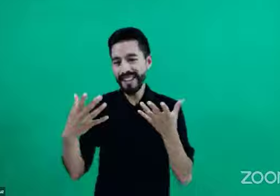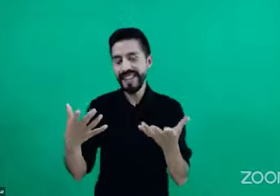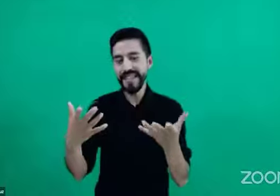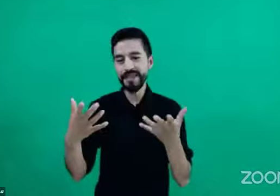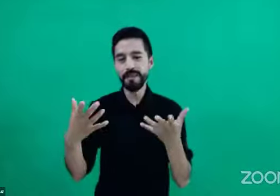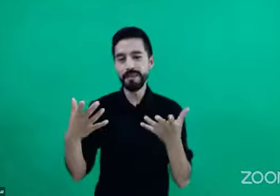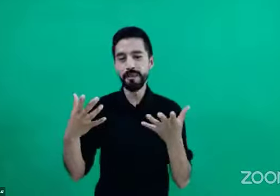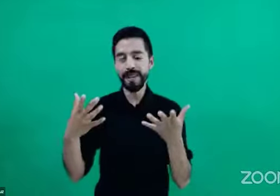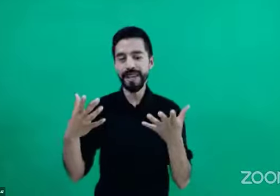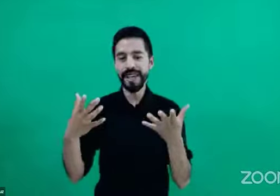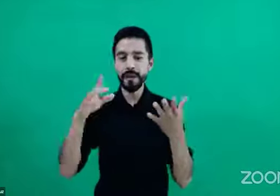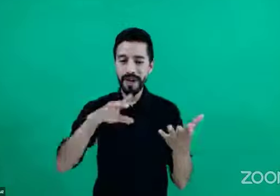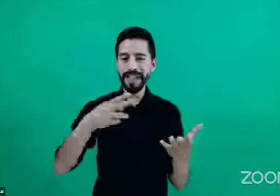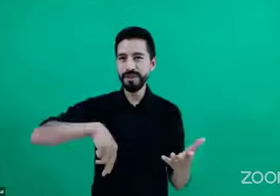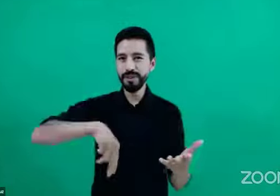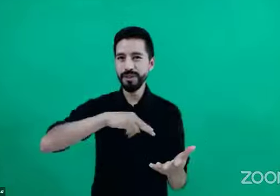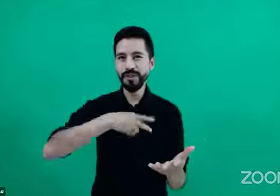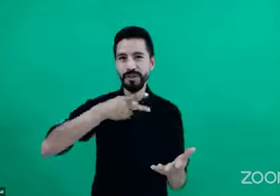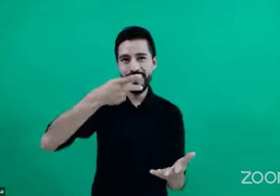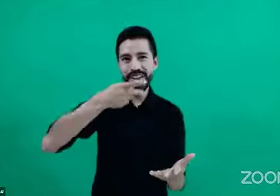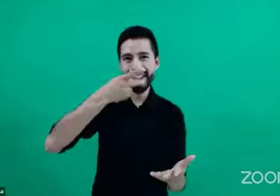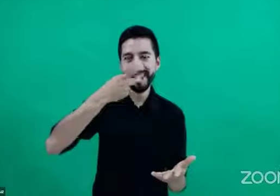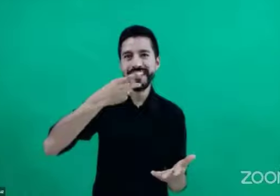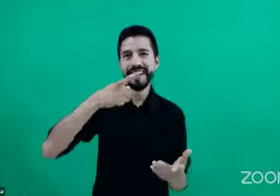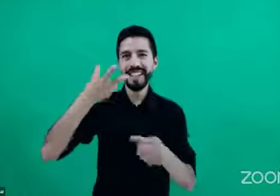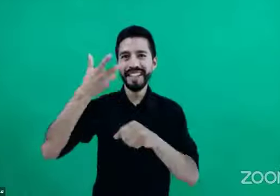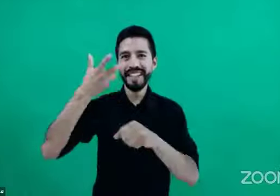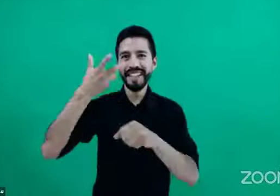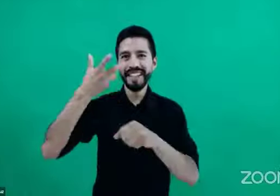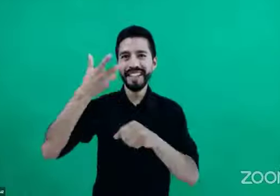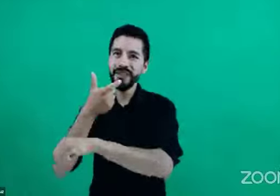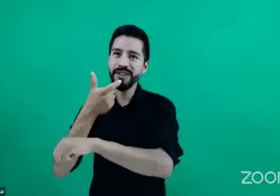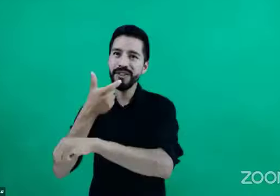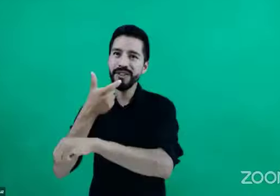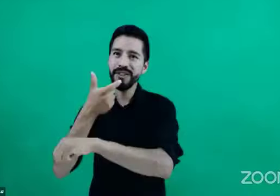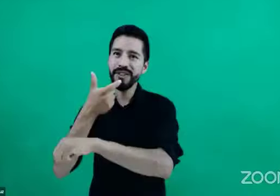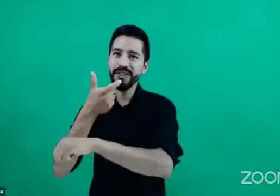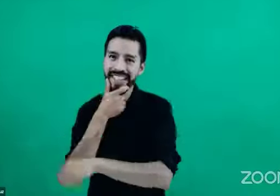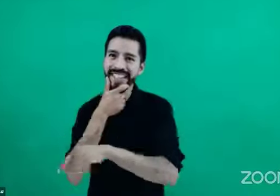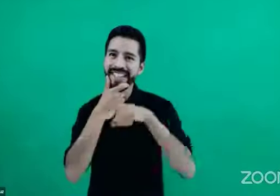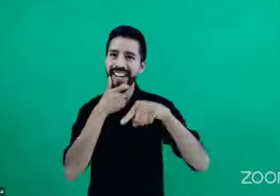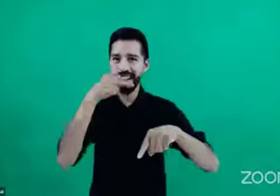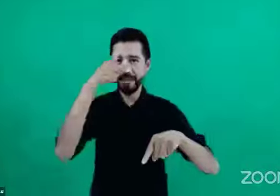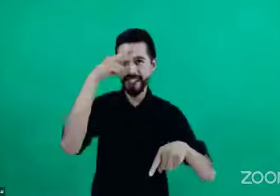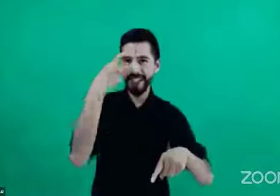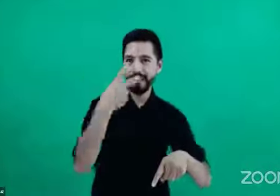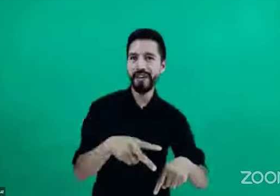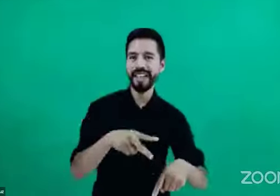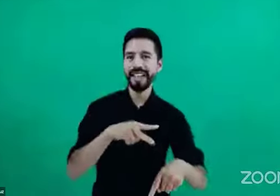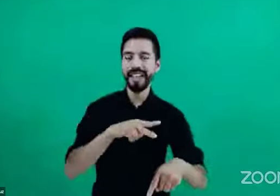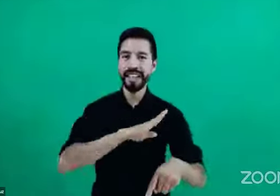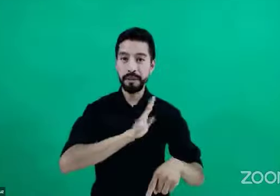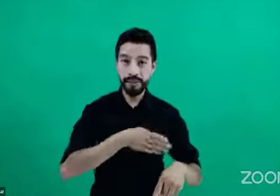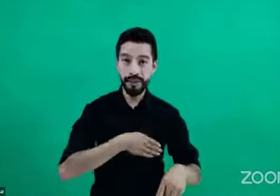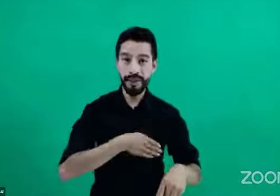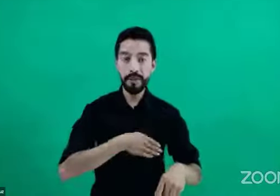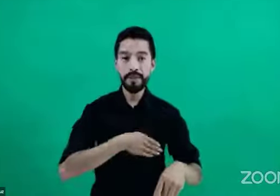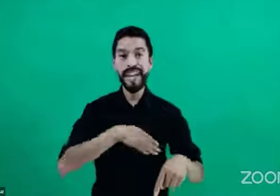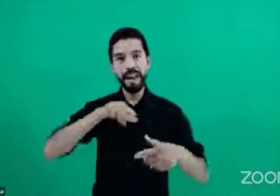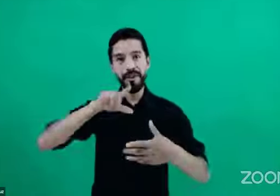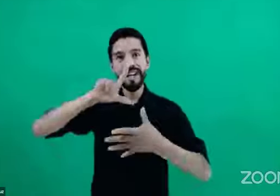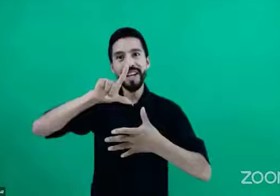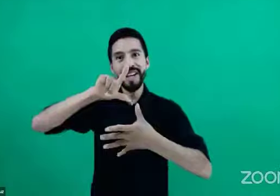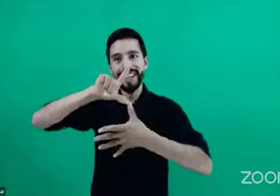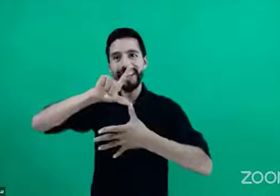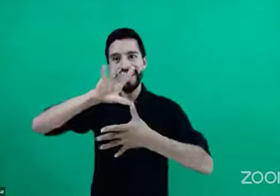en este caso, al igual que nosotros los hablantes, en Estados Unidos hablan el inglés, aquí en México hablan el español,